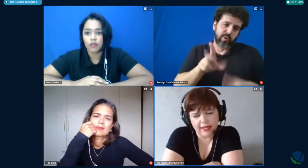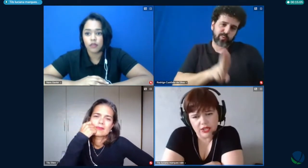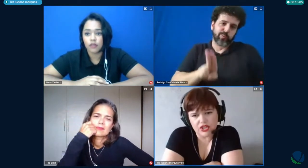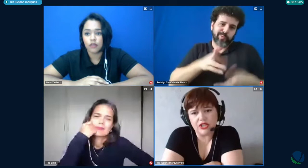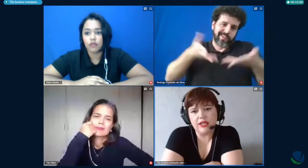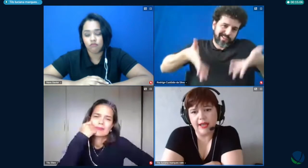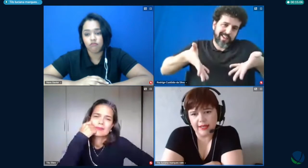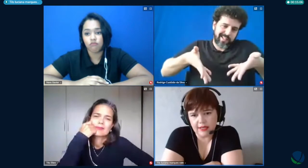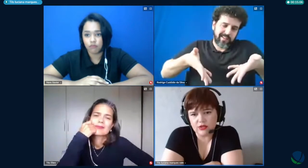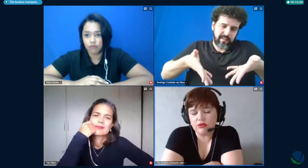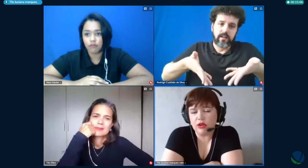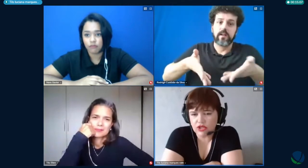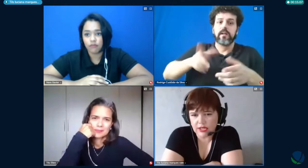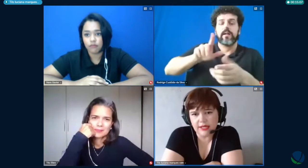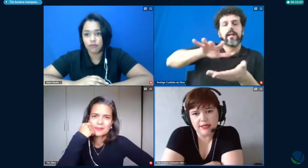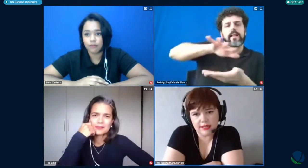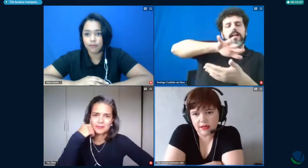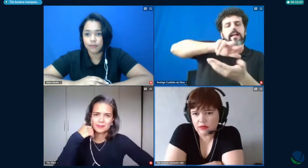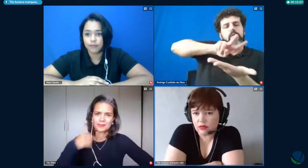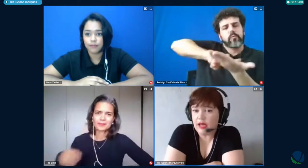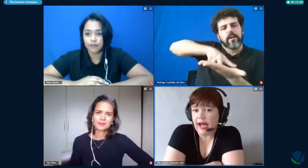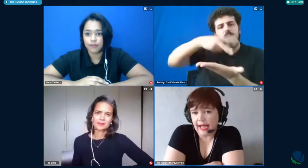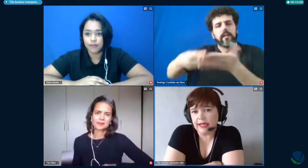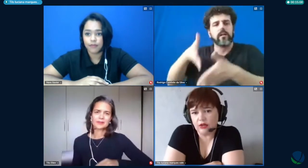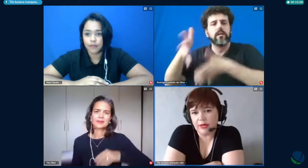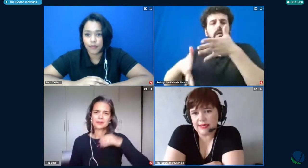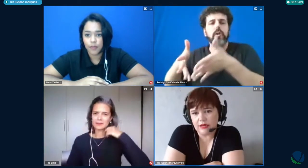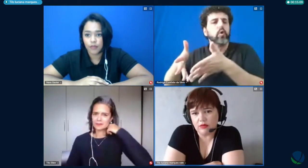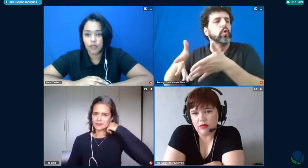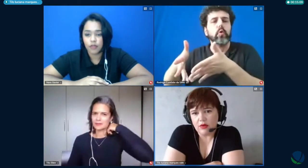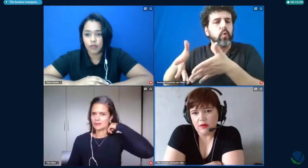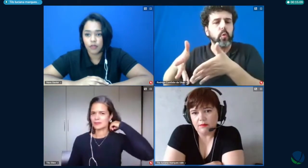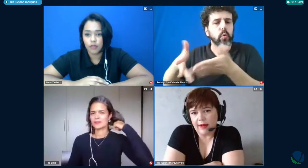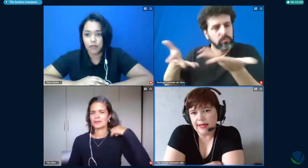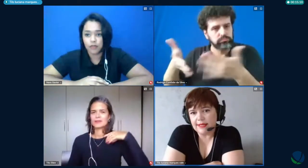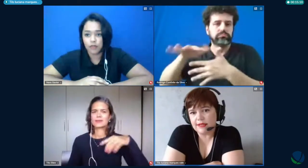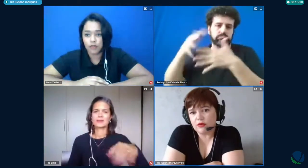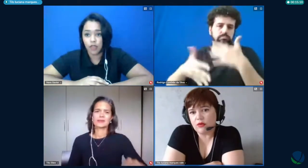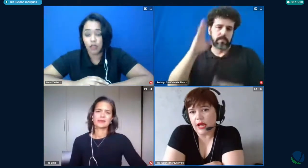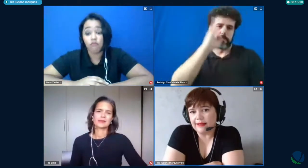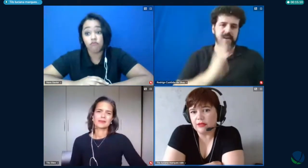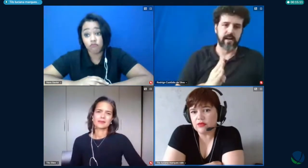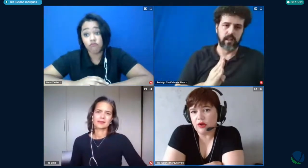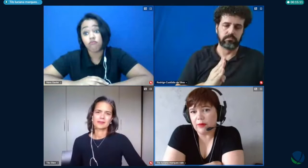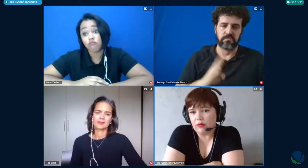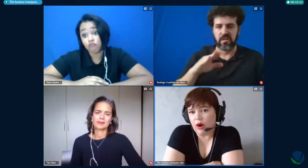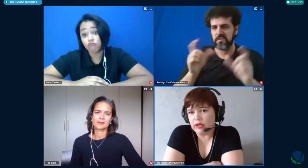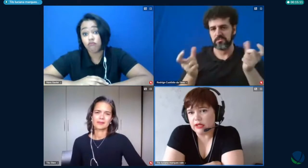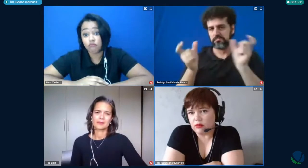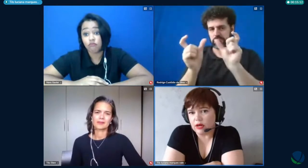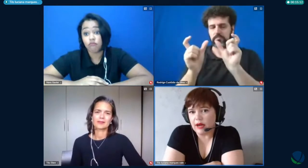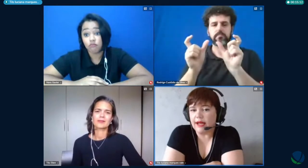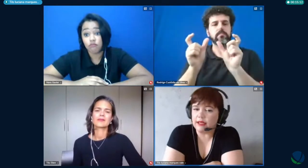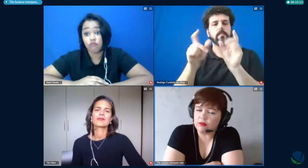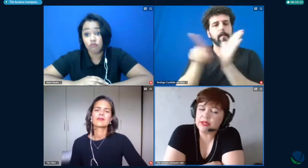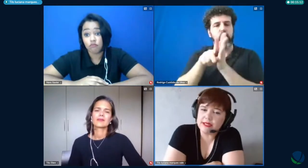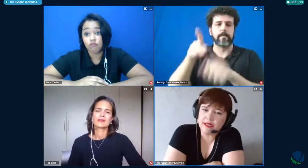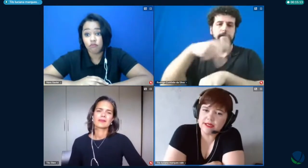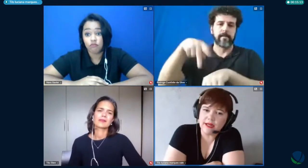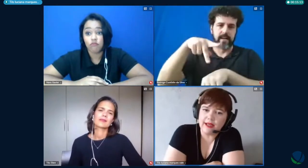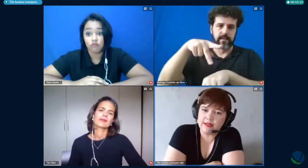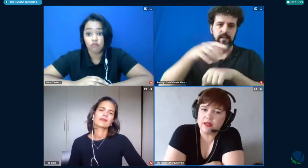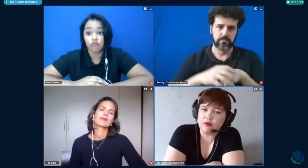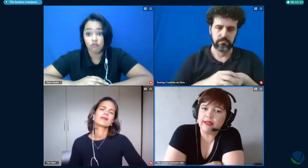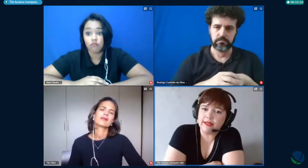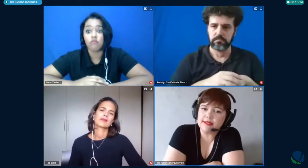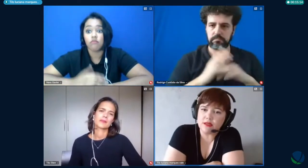gente entende que é isso que é utilizado aqui no Brasil, mas a tradução para qual língua? A língua brasileira